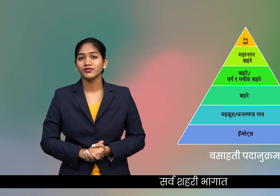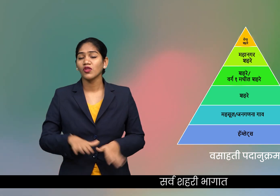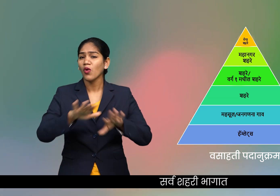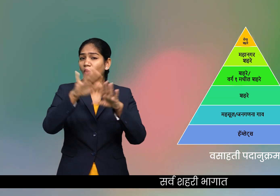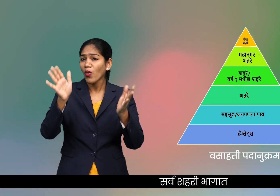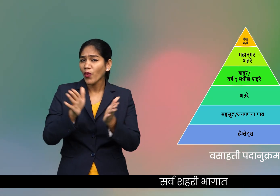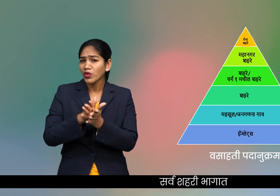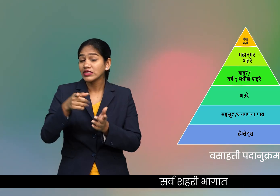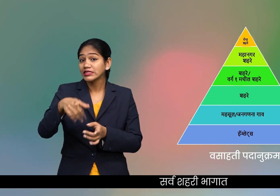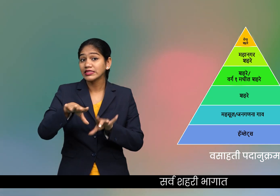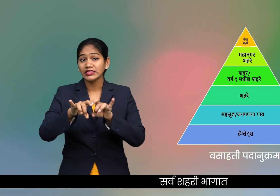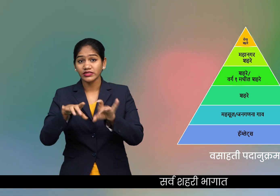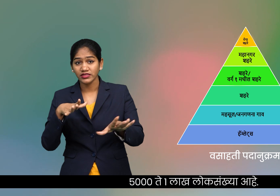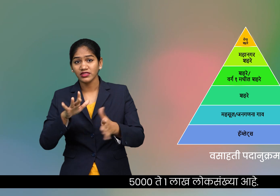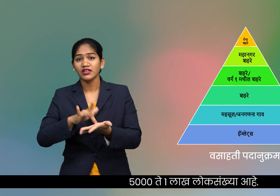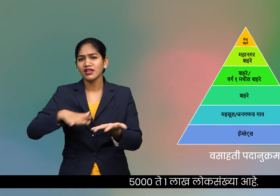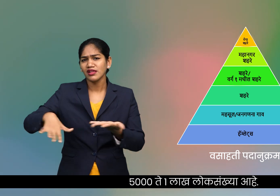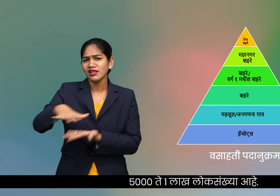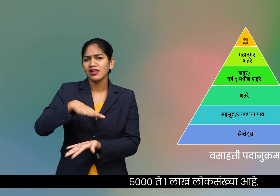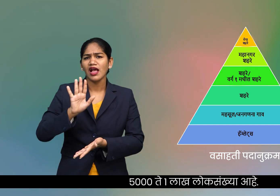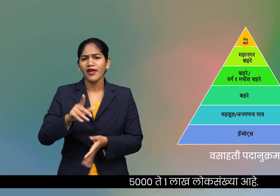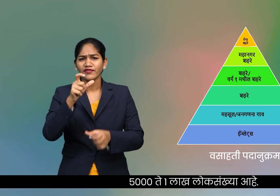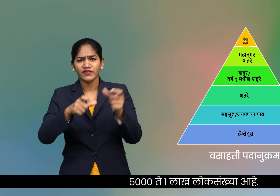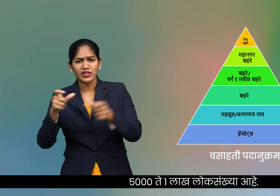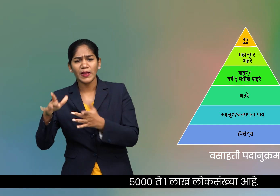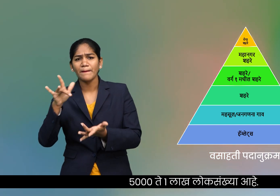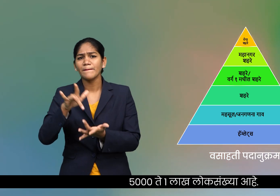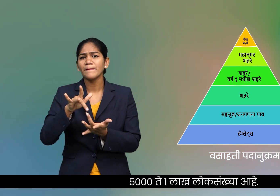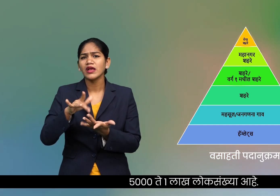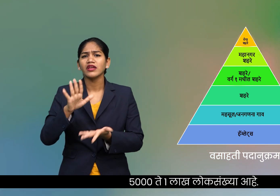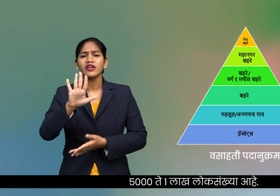सर्व शहरी भागात 5,000 ते 1 लाख लोकसंख्या आहे.